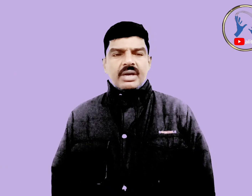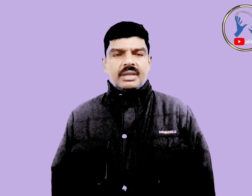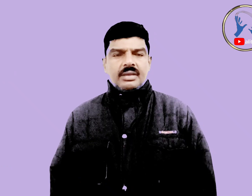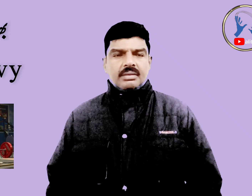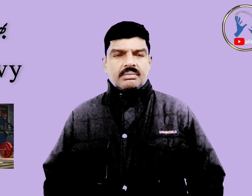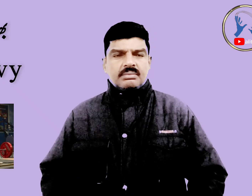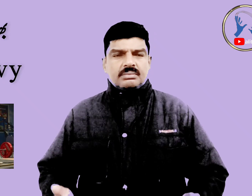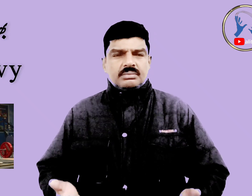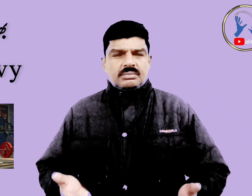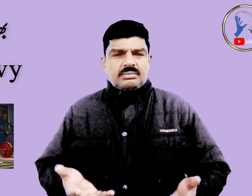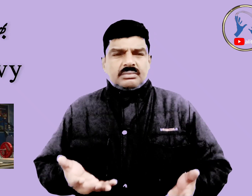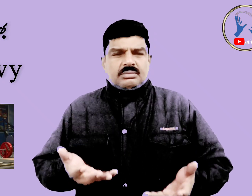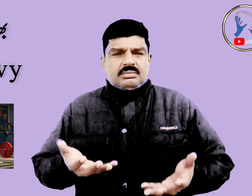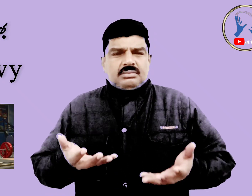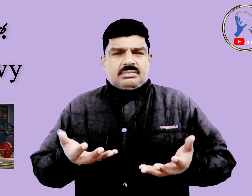भारी